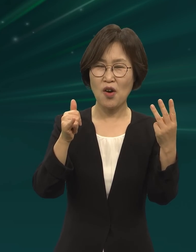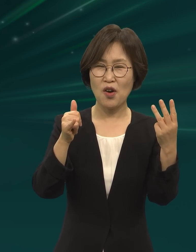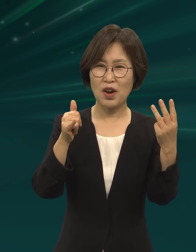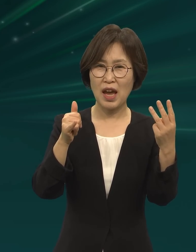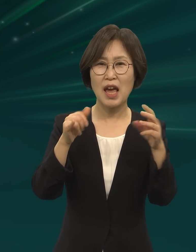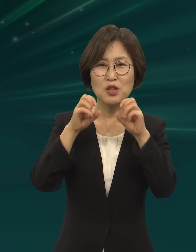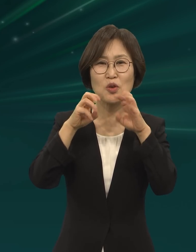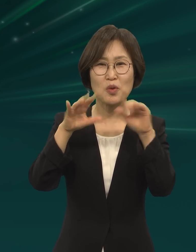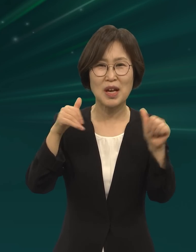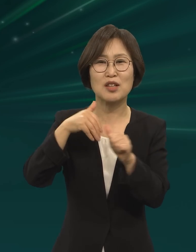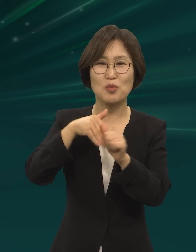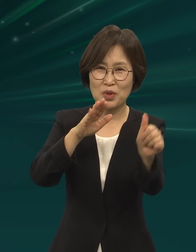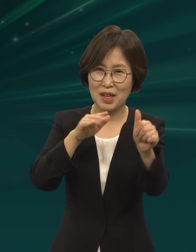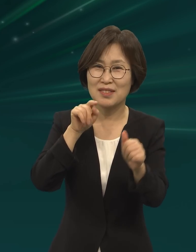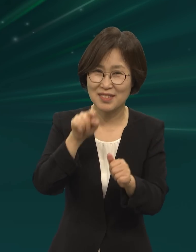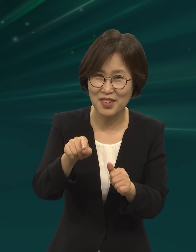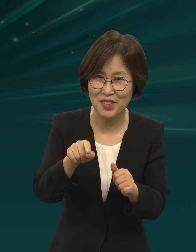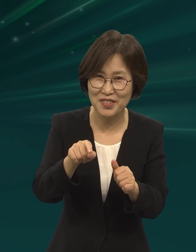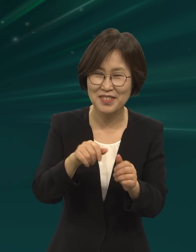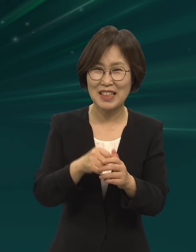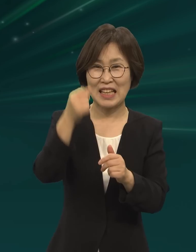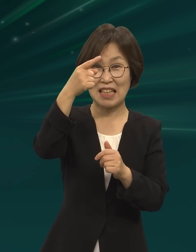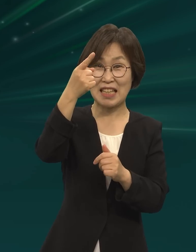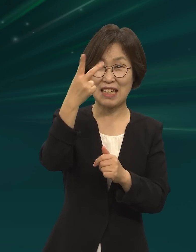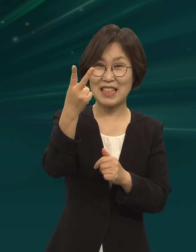비전으로 제가 다루고 있습니다.